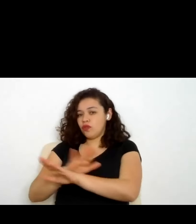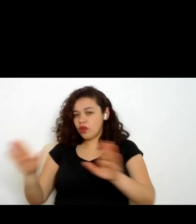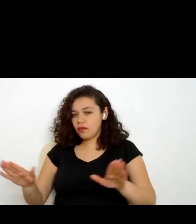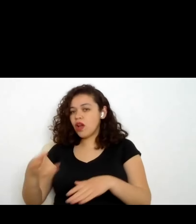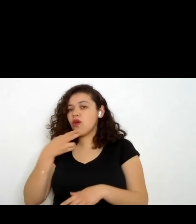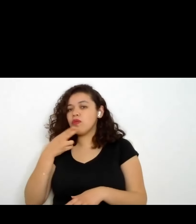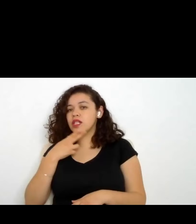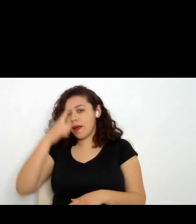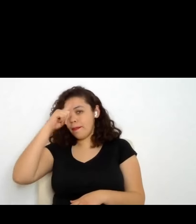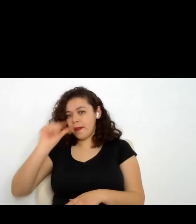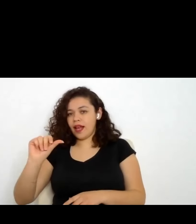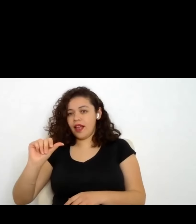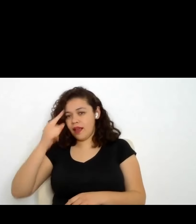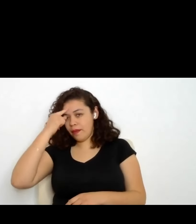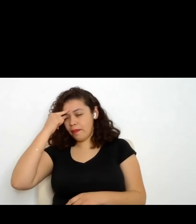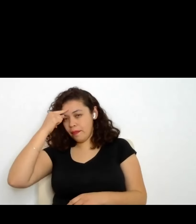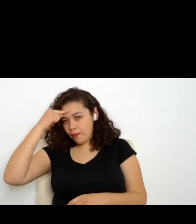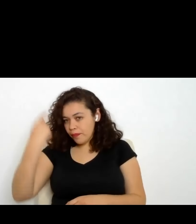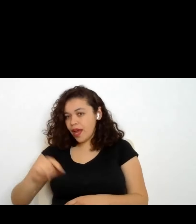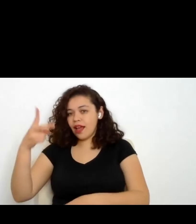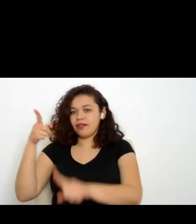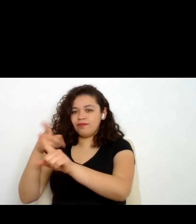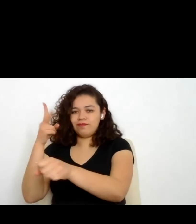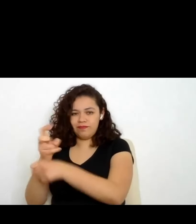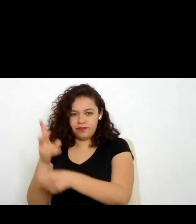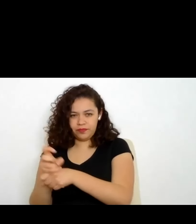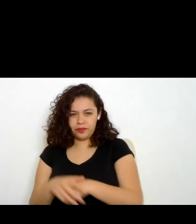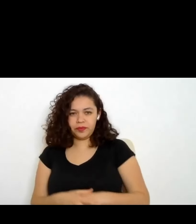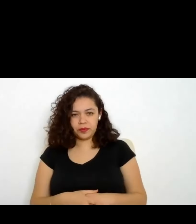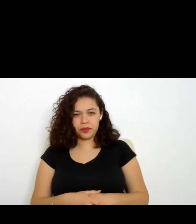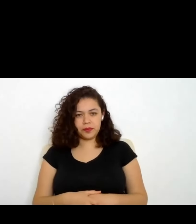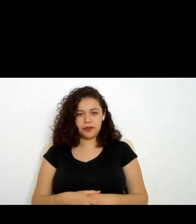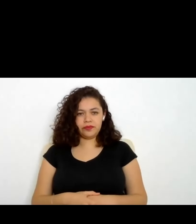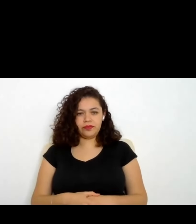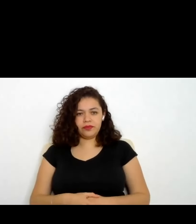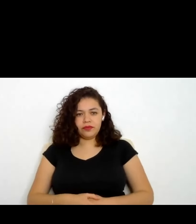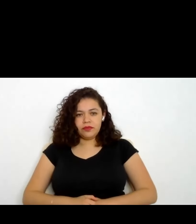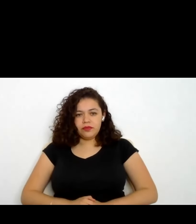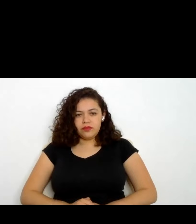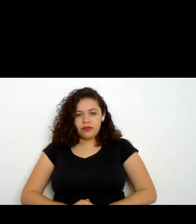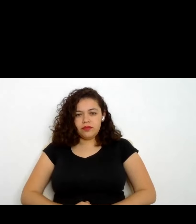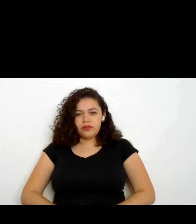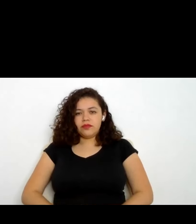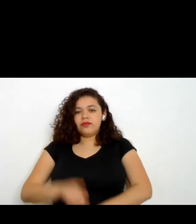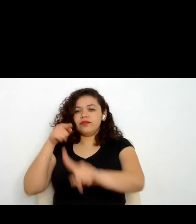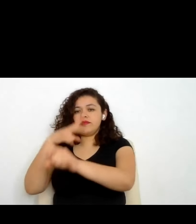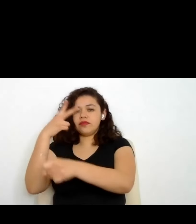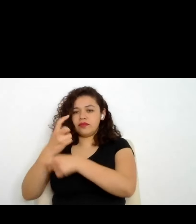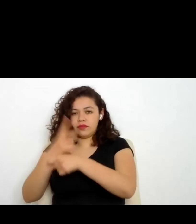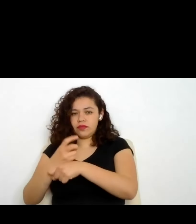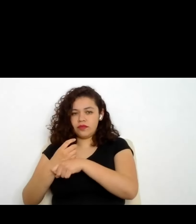utilizados para las finalidades secundarias. Entonces, generalmente, en donde vienen finalidades secundarias, se pone